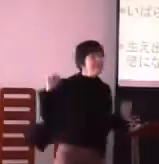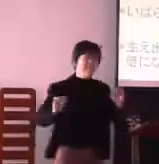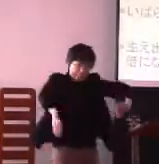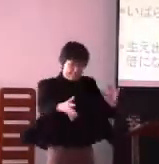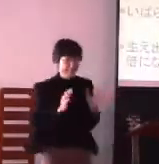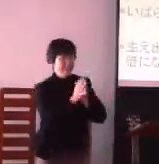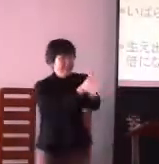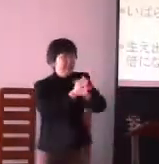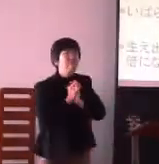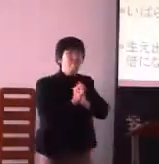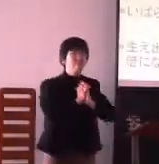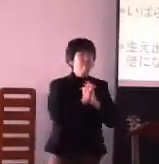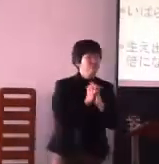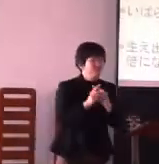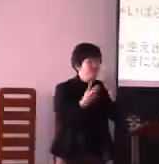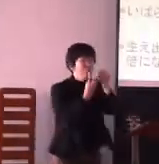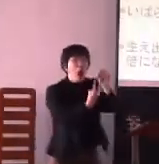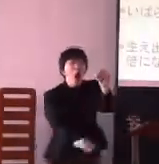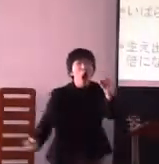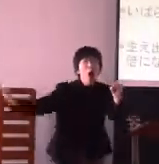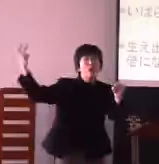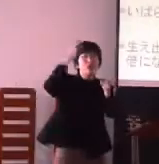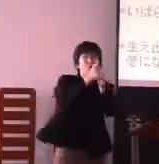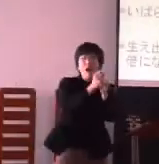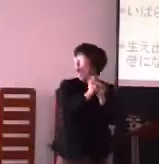もうやった伸び伸びする。